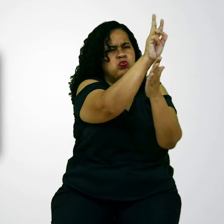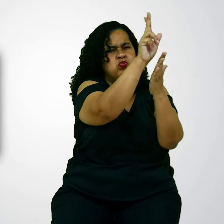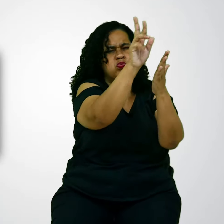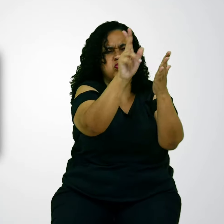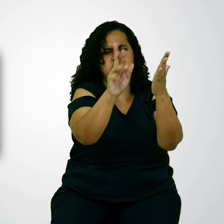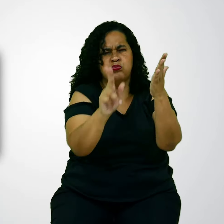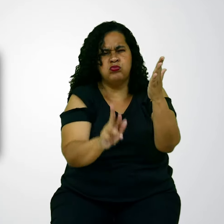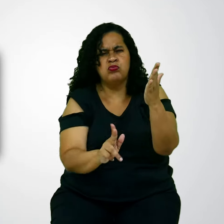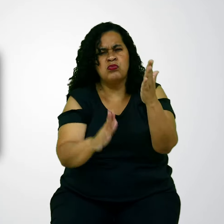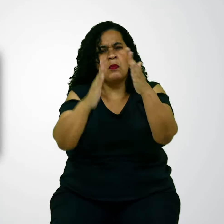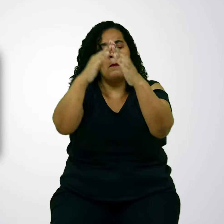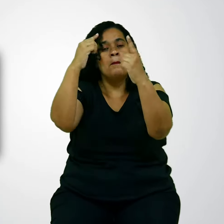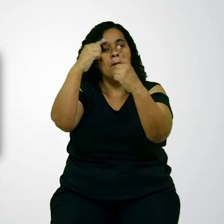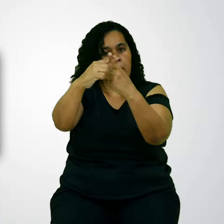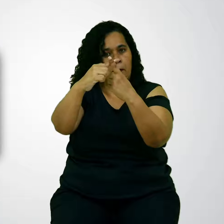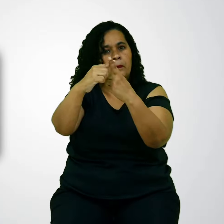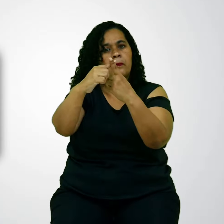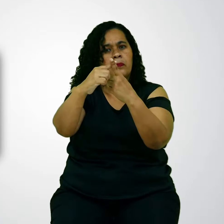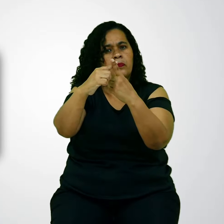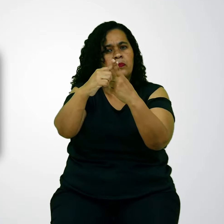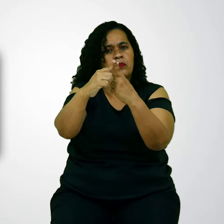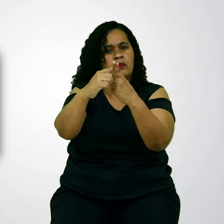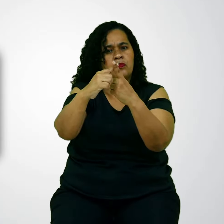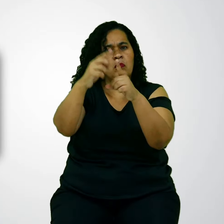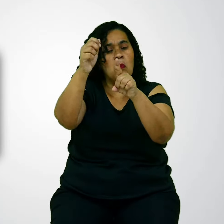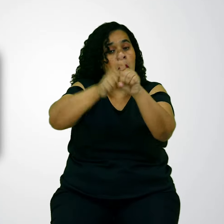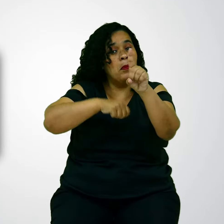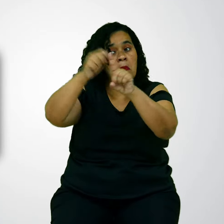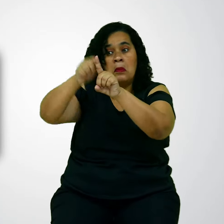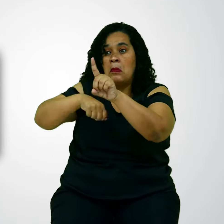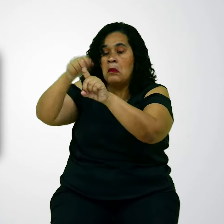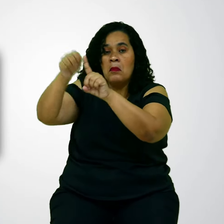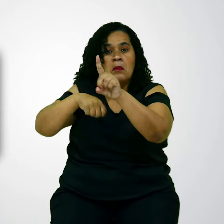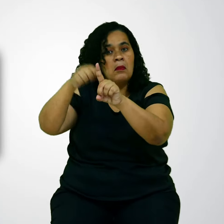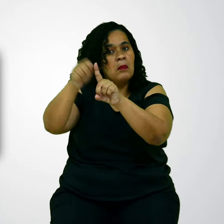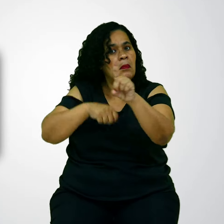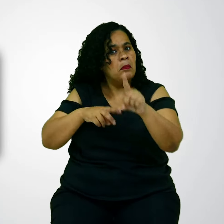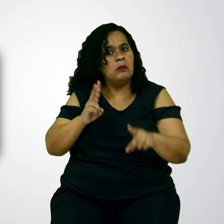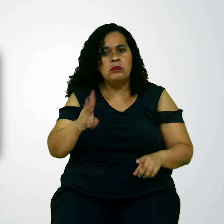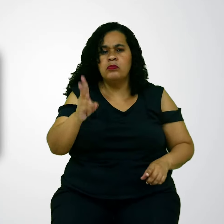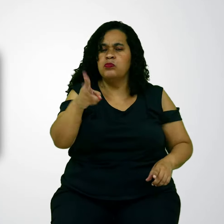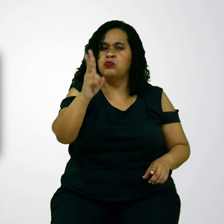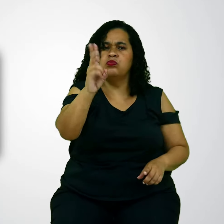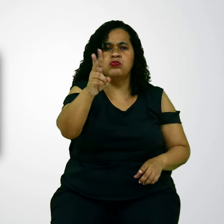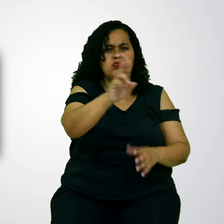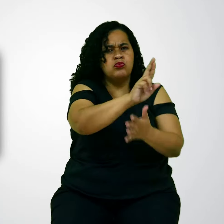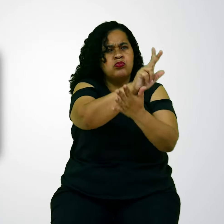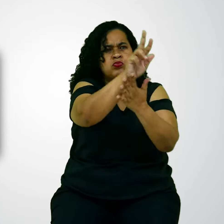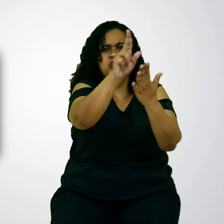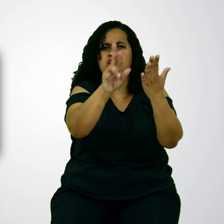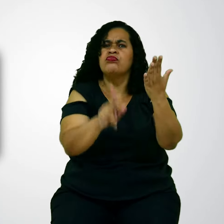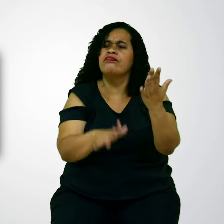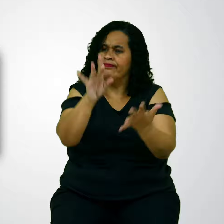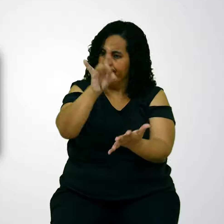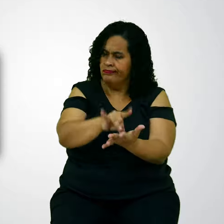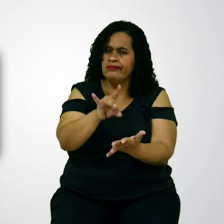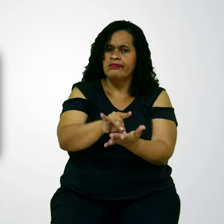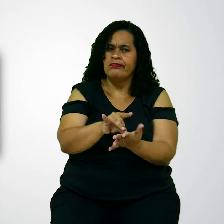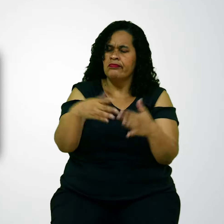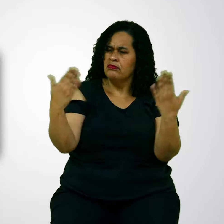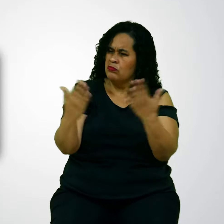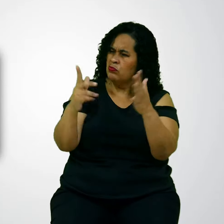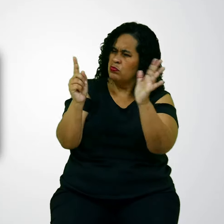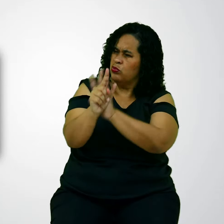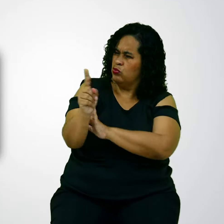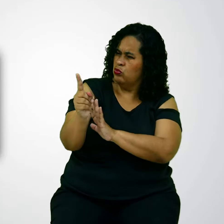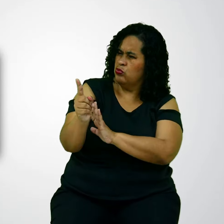CNPJs todos os meses no Brasil. Então são dezenas mesmo. Será que todo esse pessoal, todas essas